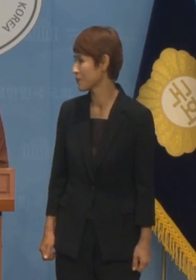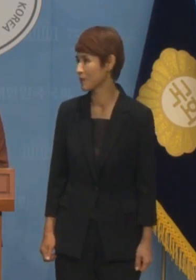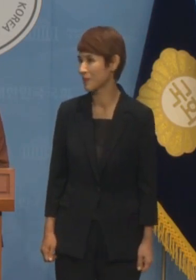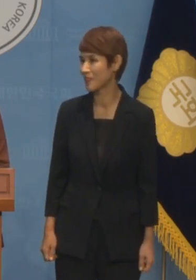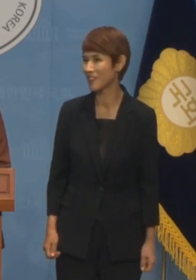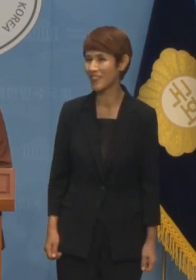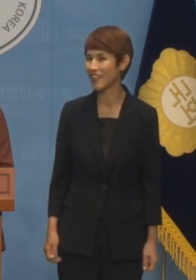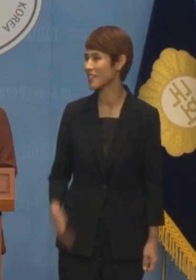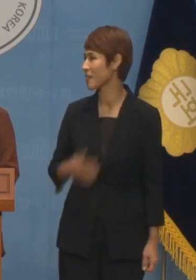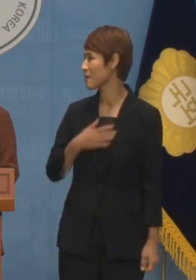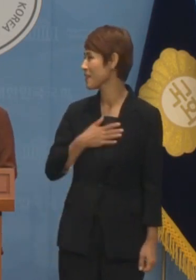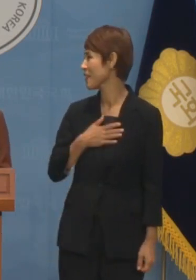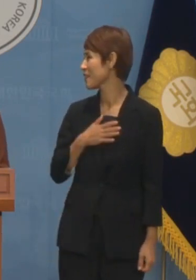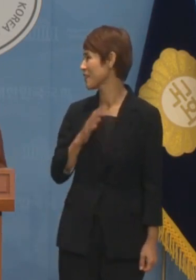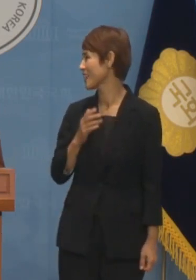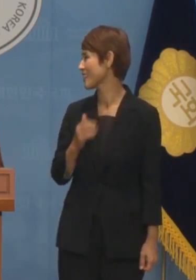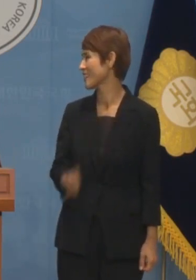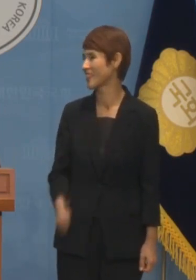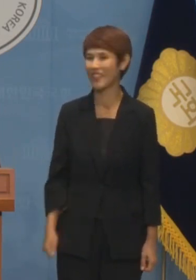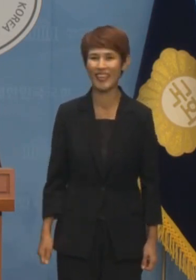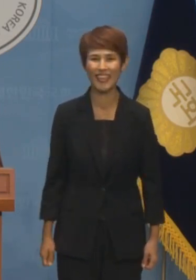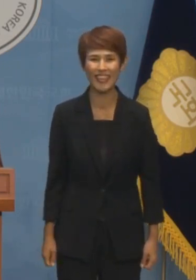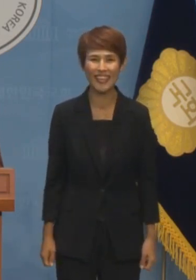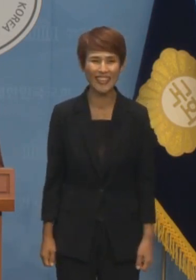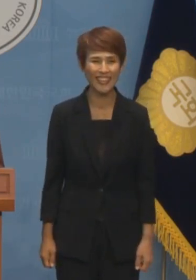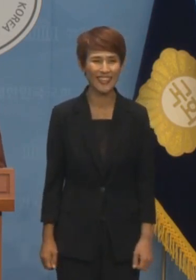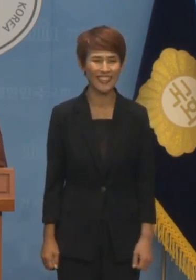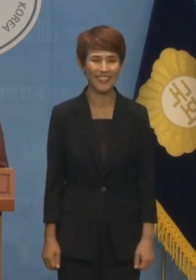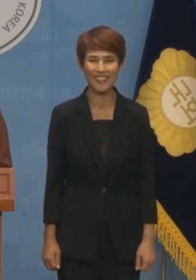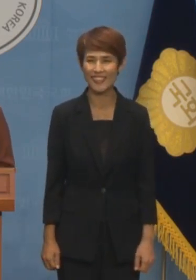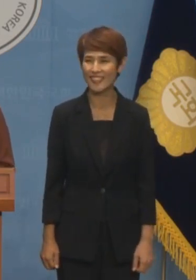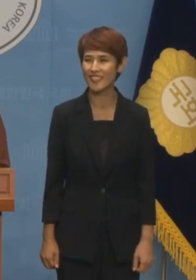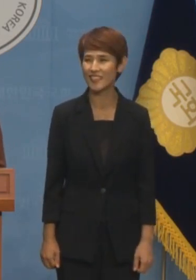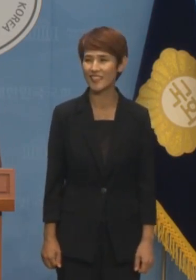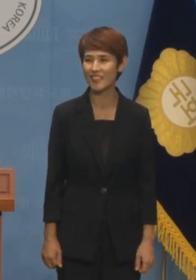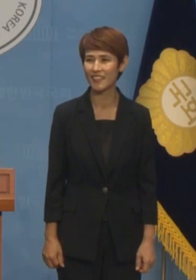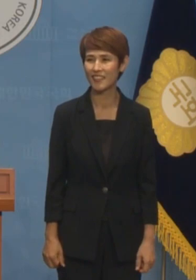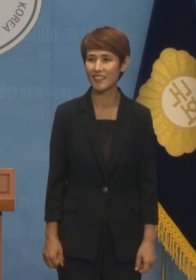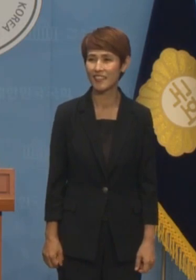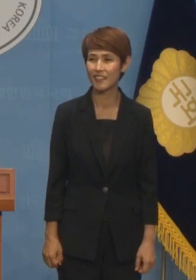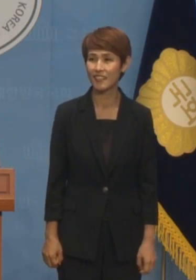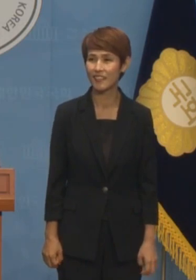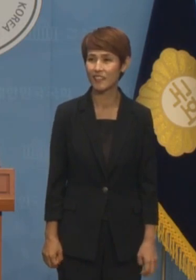그냥 해야 될까요? 그러시구나.